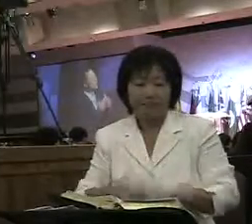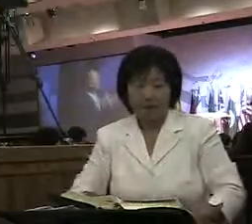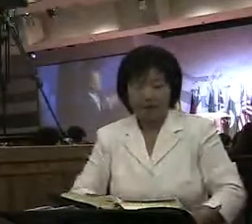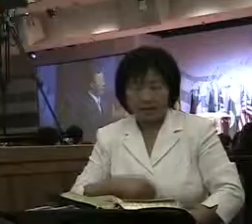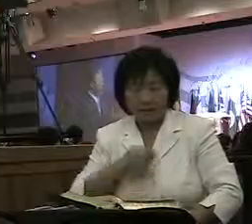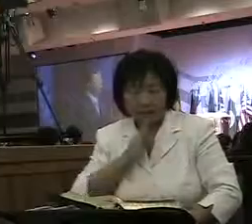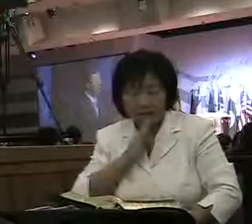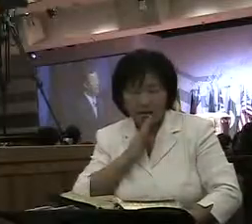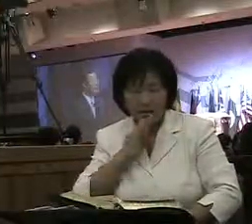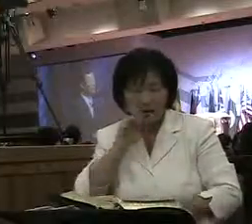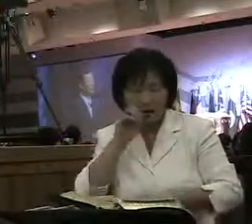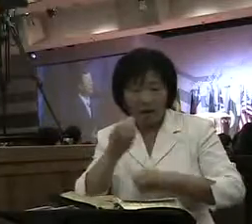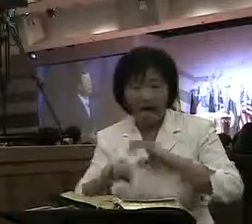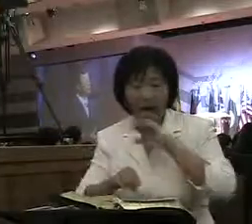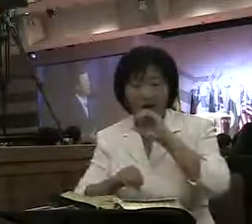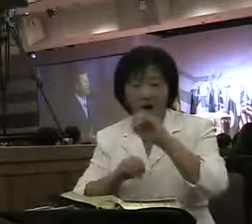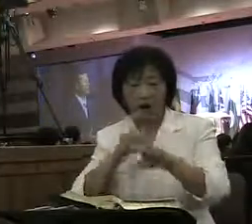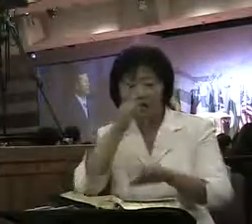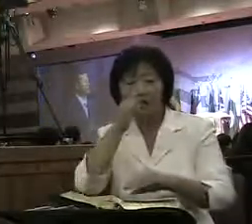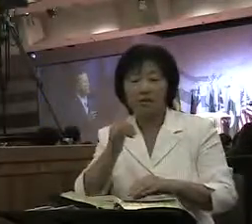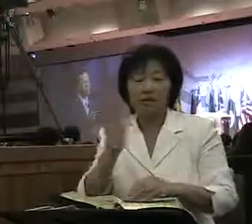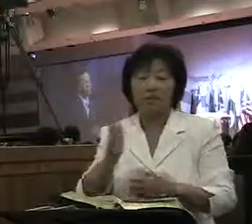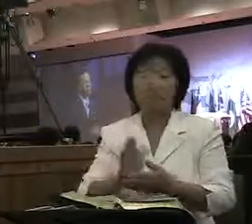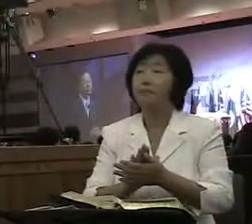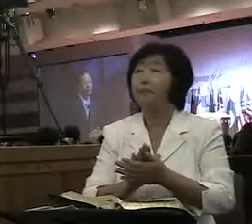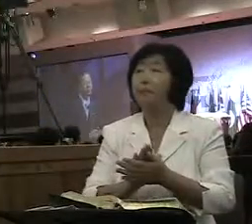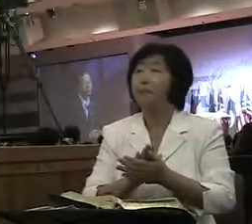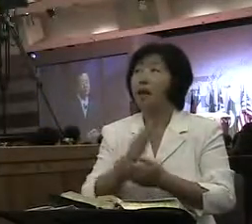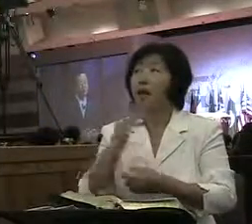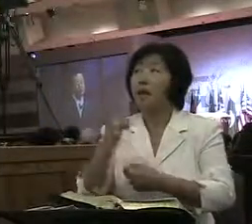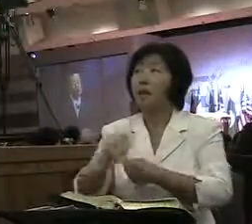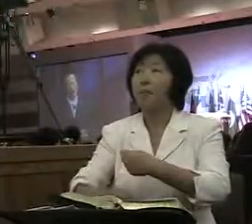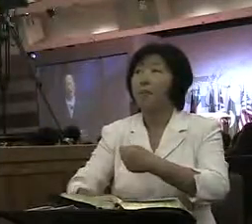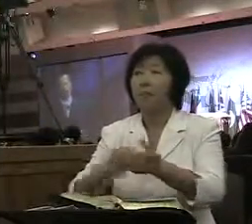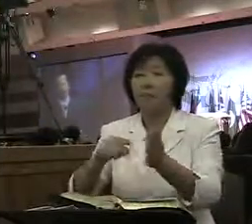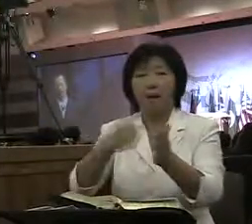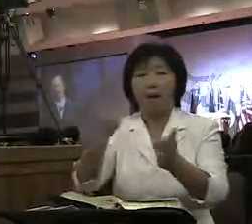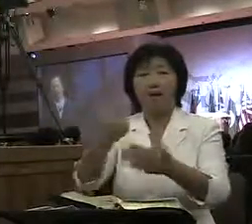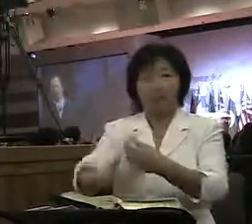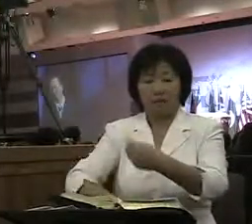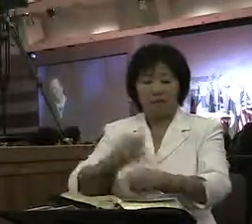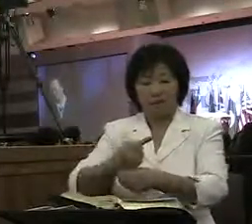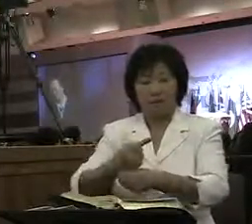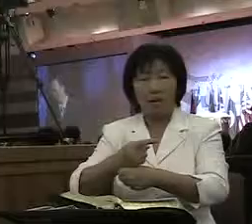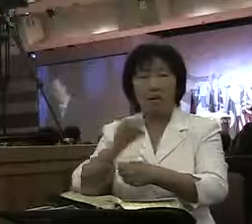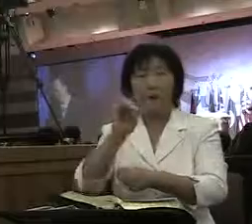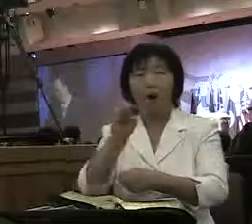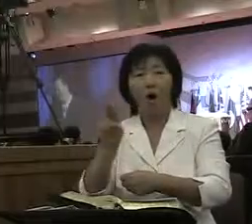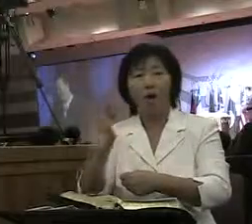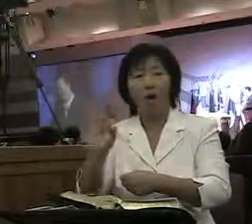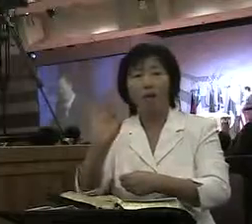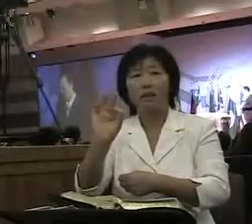진정한 회개가 있어야 합니다. 여러분, 100년 전에 평양의 대부흥의 역사를 보면은